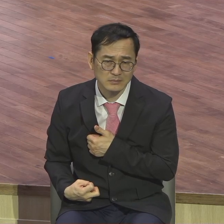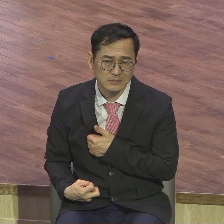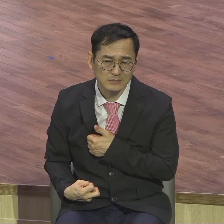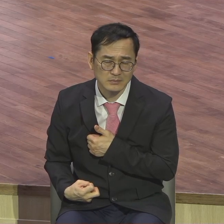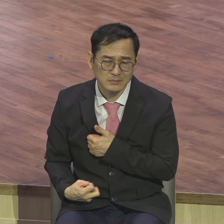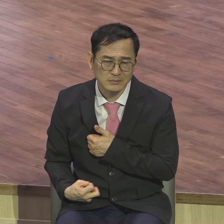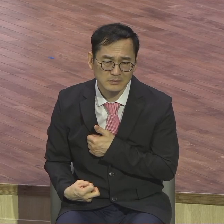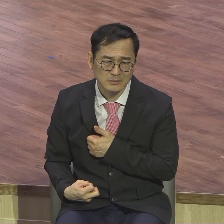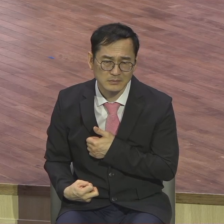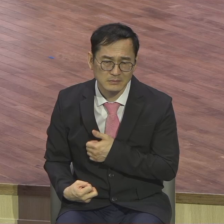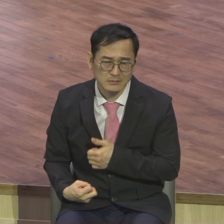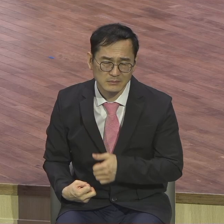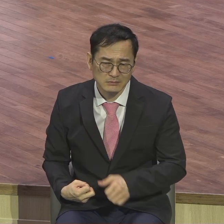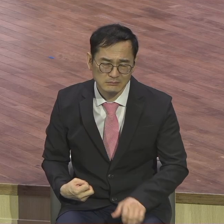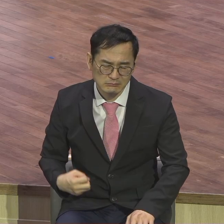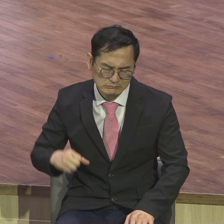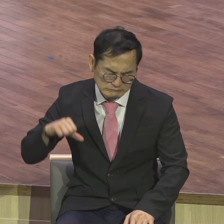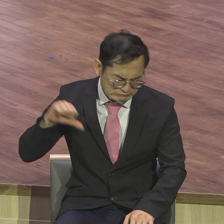정오해요.